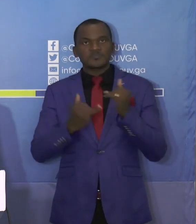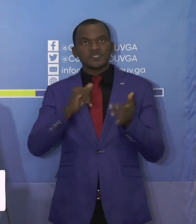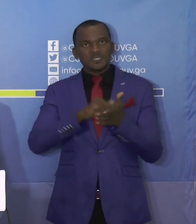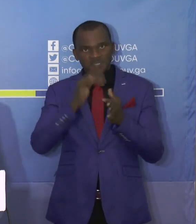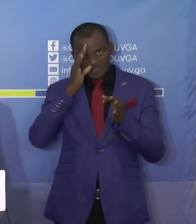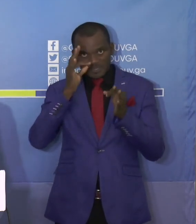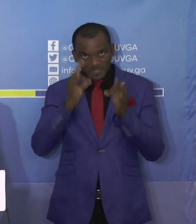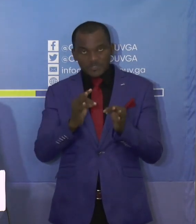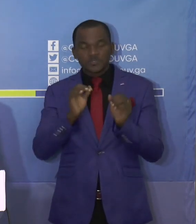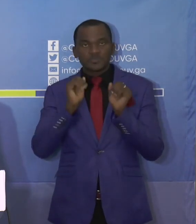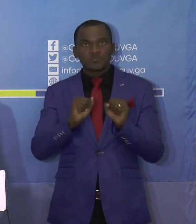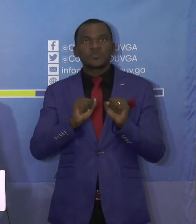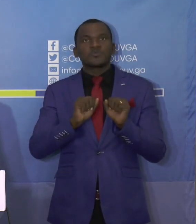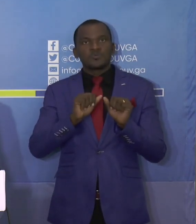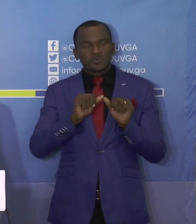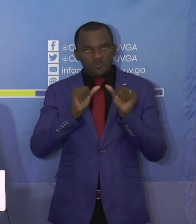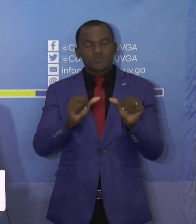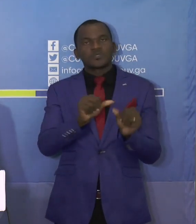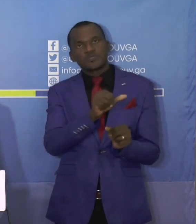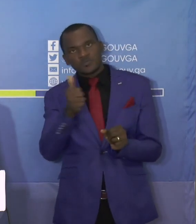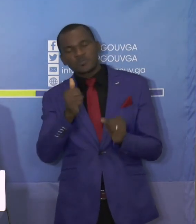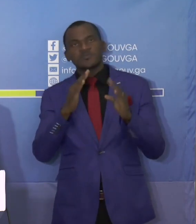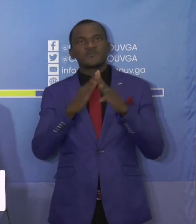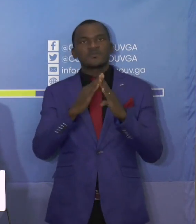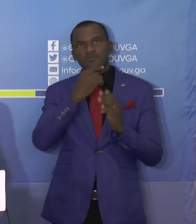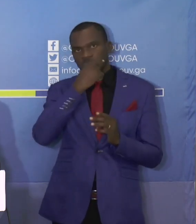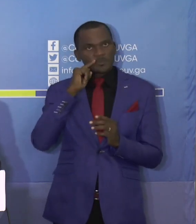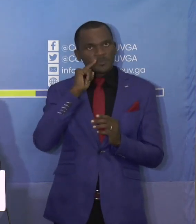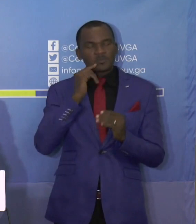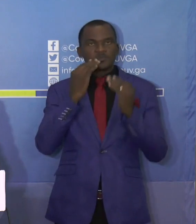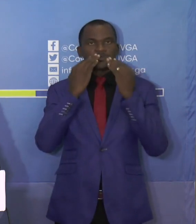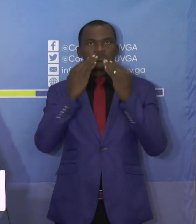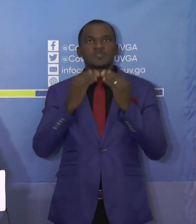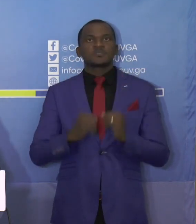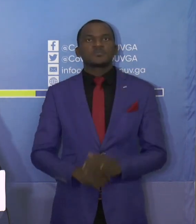mesure pourra s'étendre dans les autres villes du Gabon. Je vous remercie.